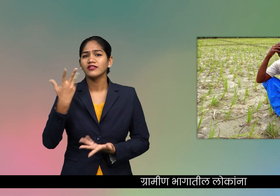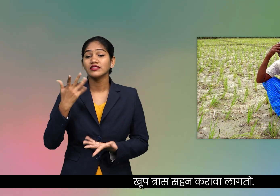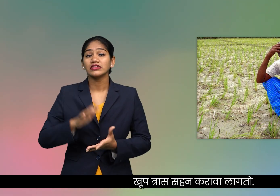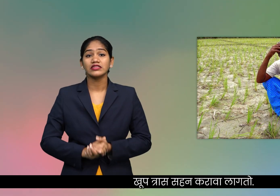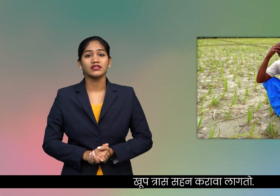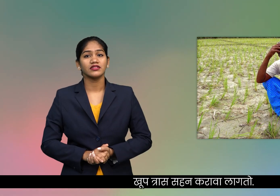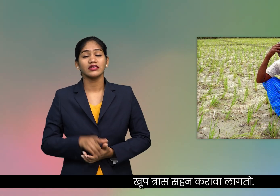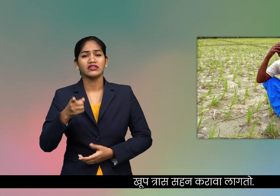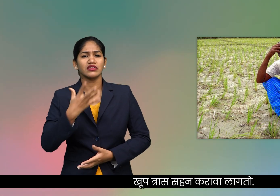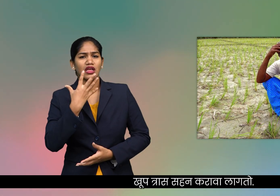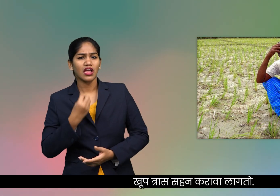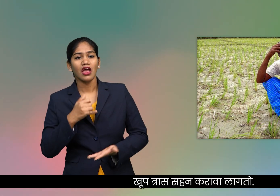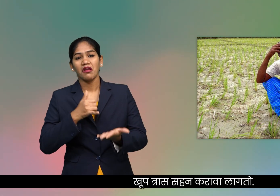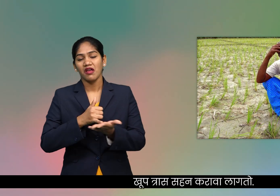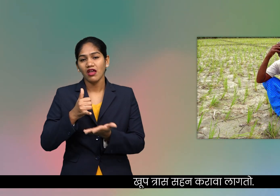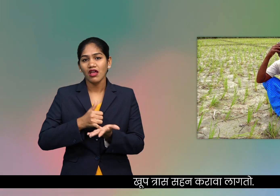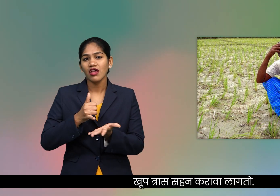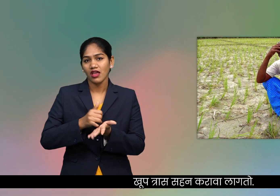खूप त्रास सहन करावा लागतो.